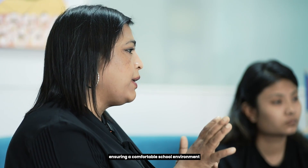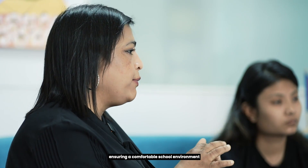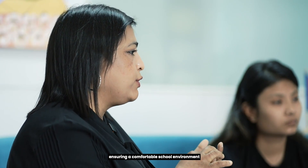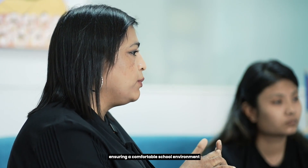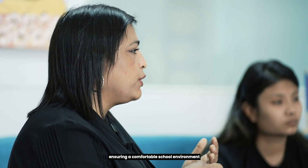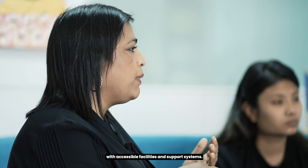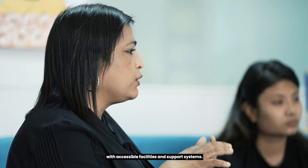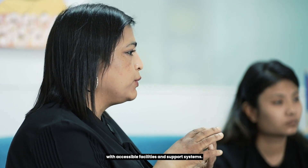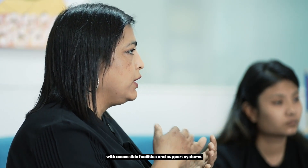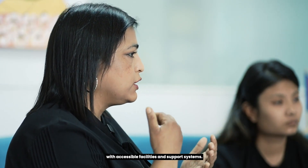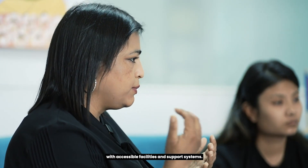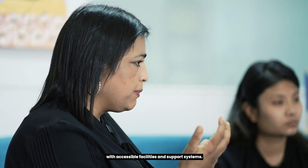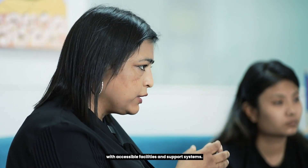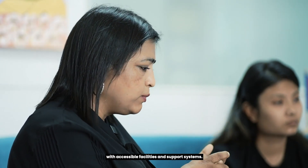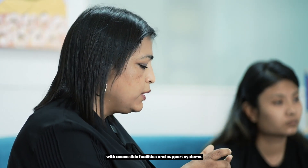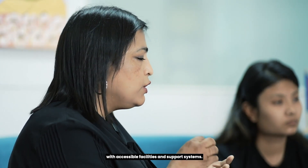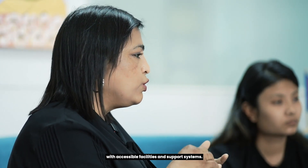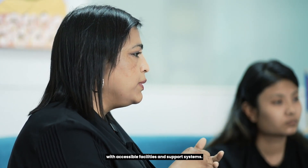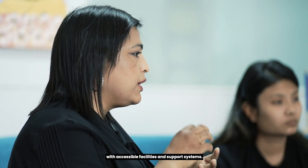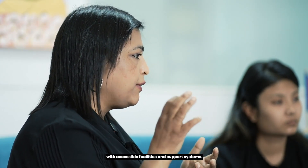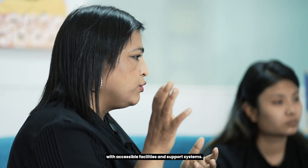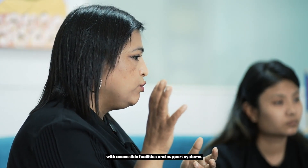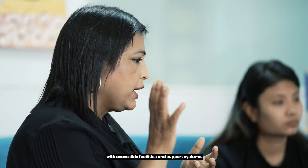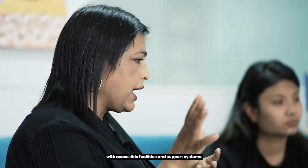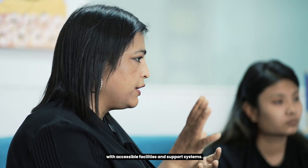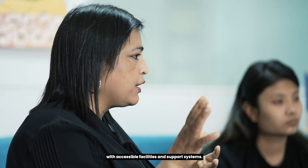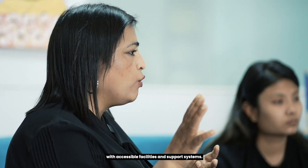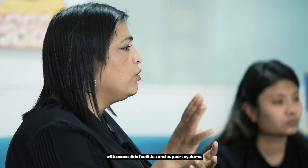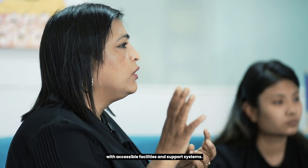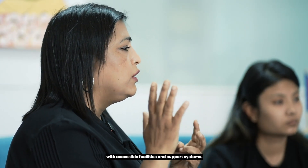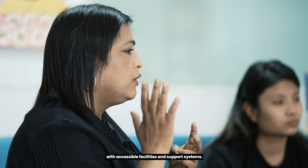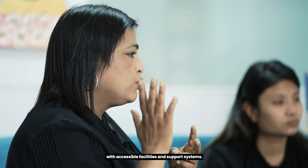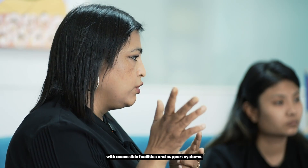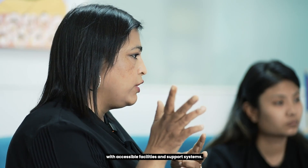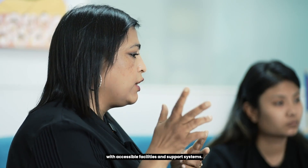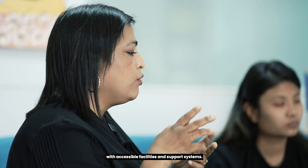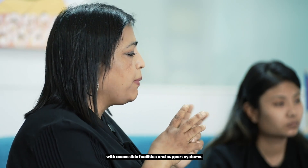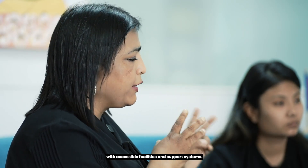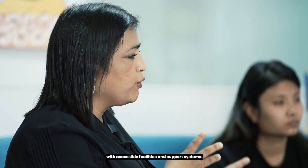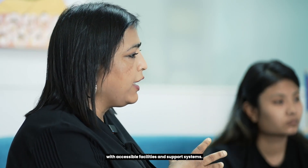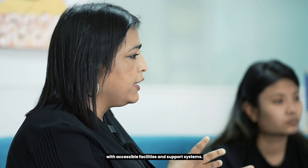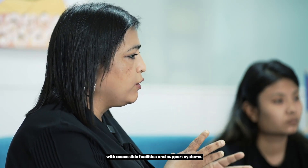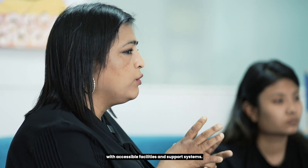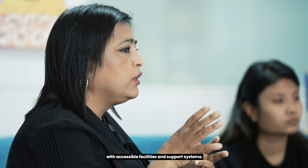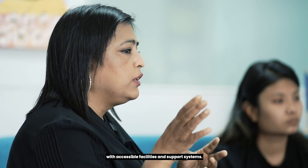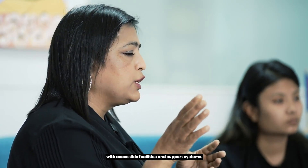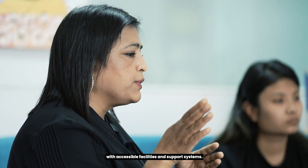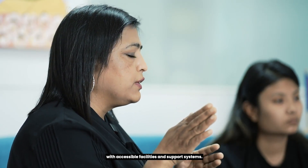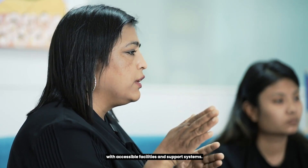त्यो इन्भाइरोमेन्ट हुनु पऱ्यो, बाथरुमको एक्सेसिबल बाथरुम, त्योभित्र आफ्नो लुगा राख्ने ठाउँ, झुन्डाउने ठाउँ, प्याडहरू फाल्ने